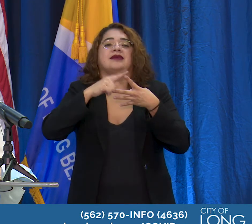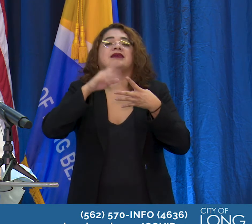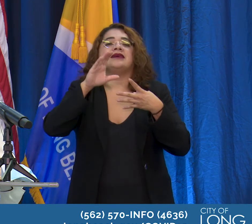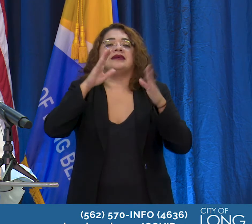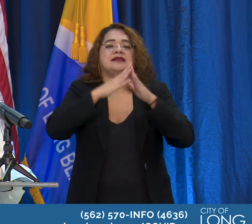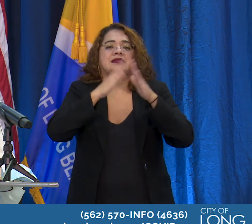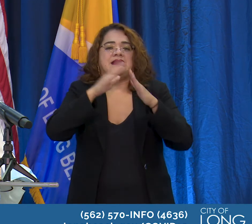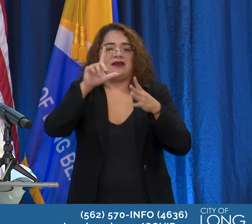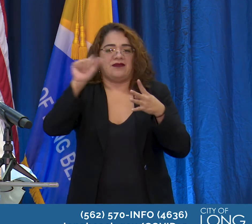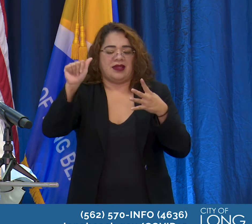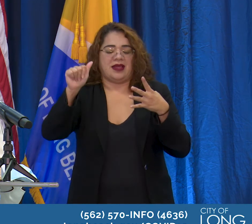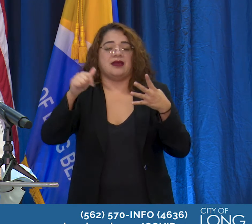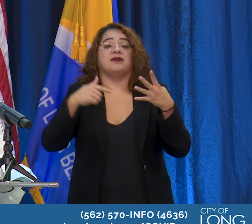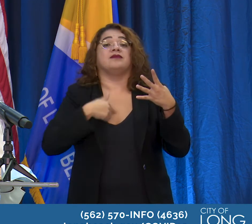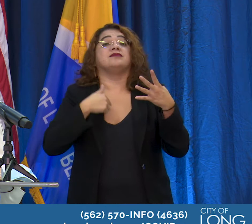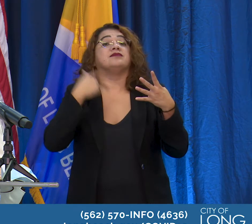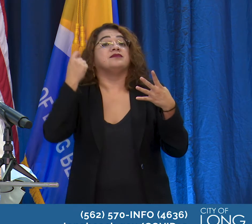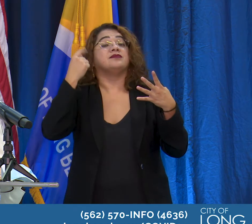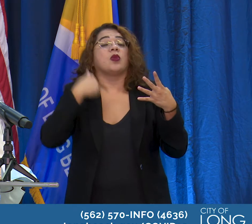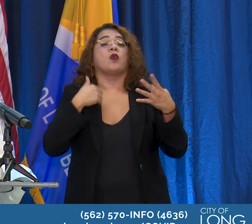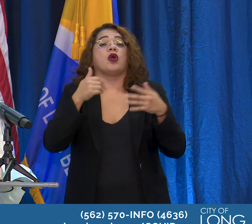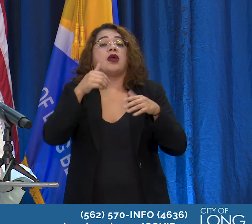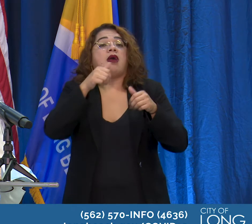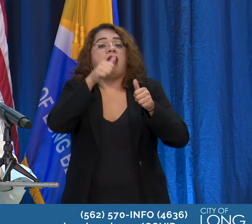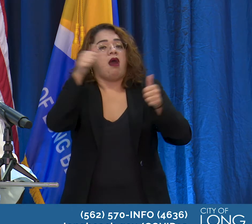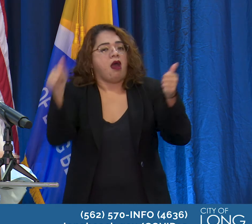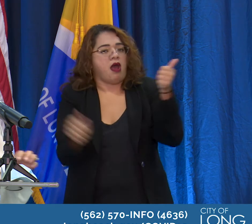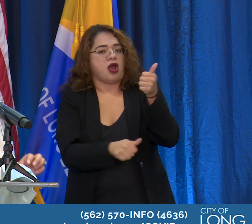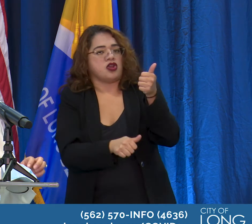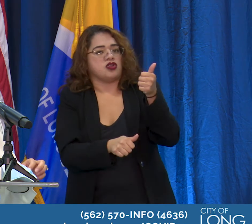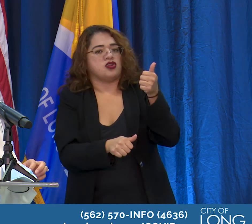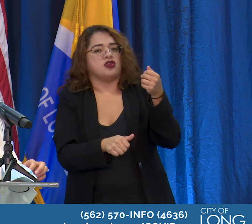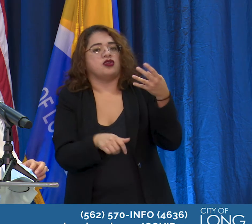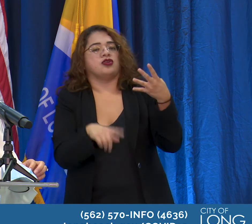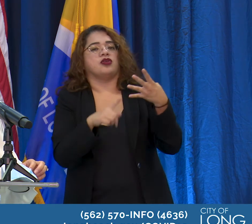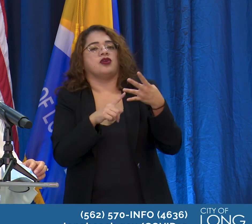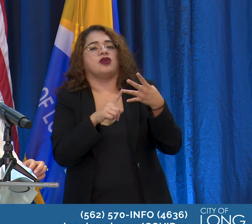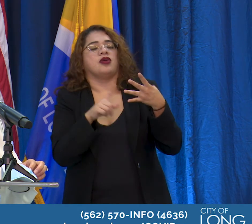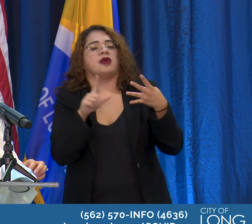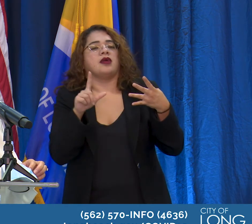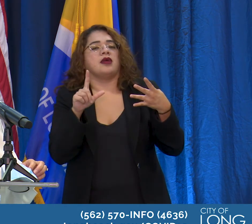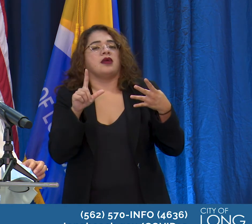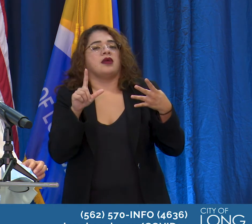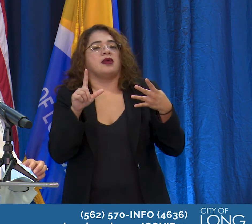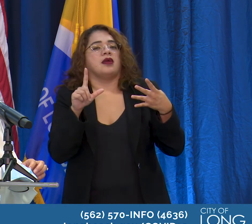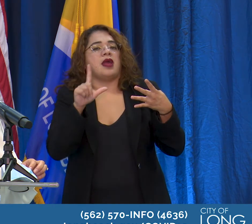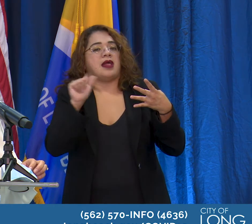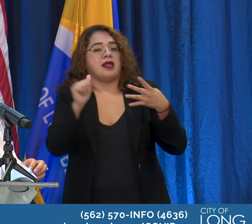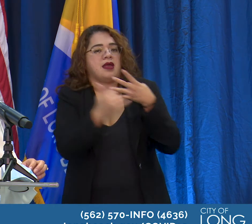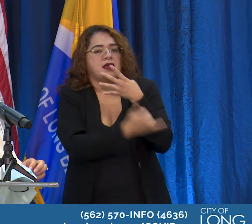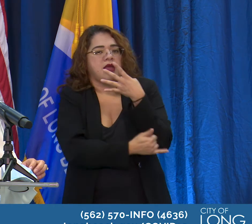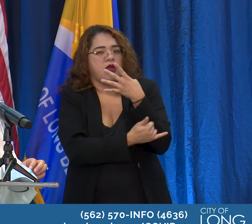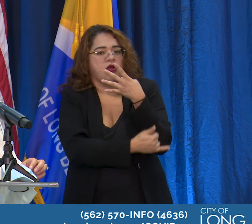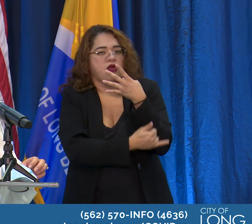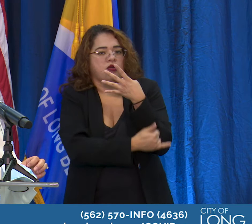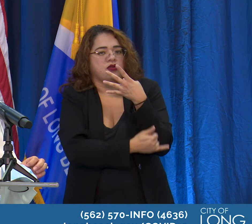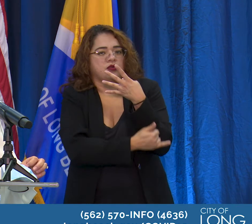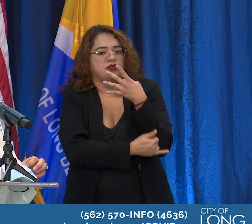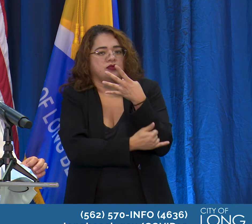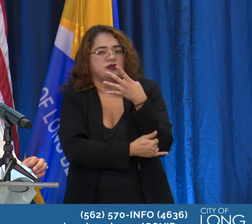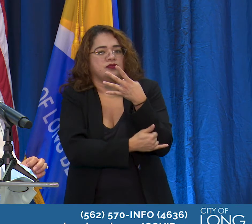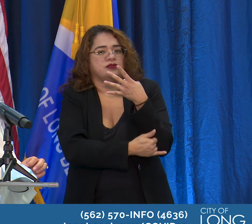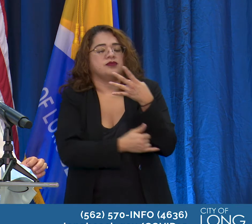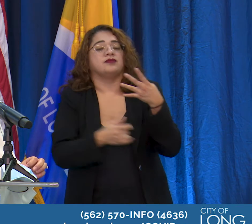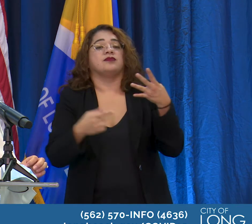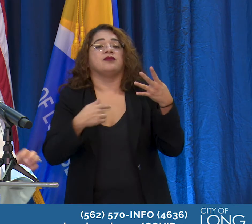menos de la ciudad de Los Ángeles, pero sí estamos un poco arriba